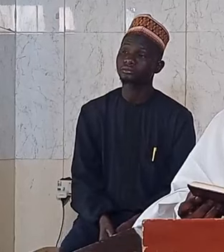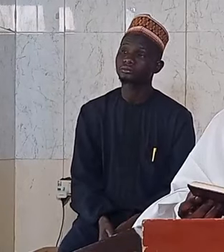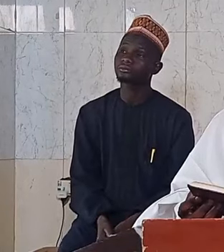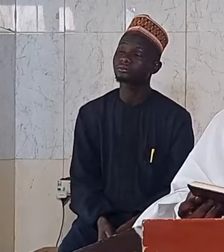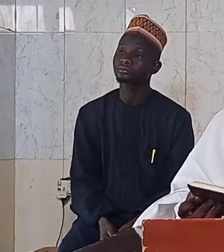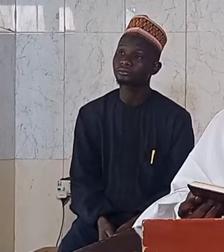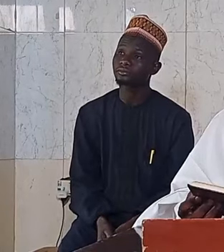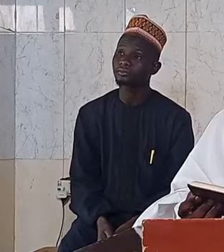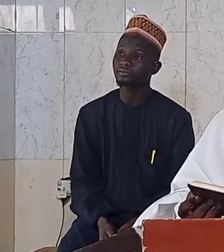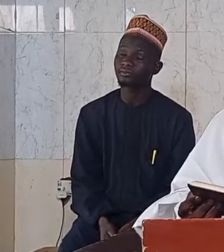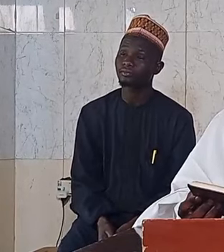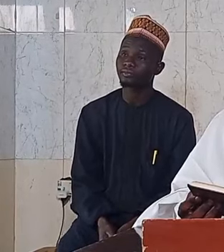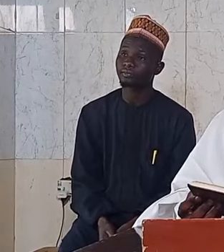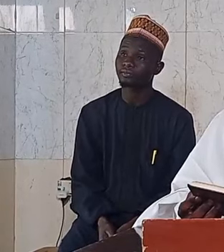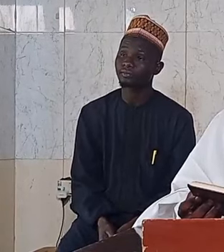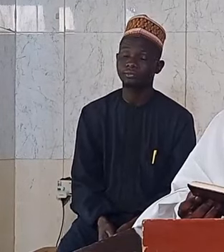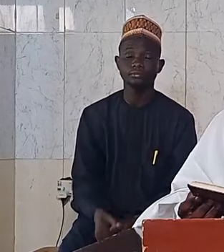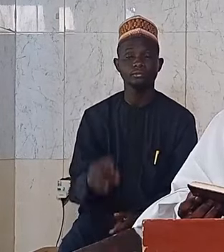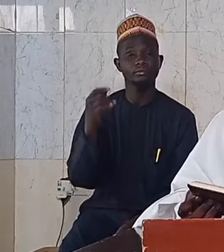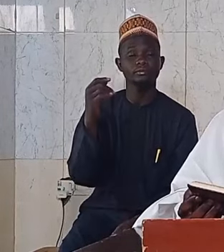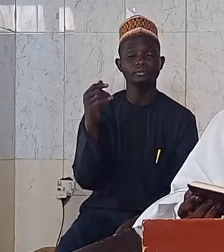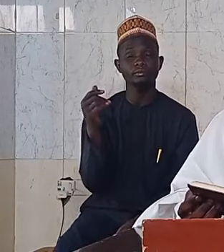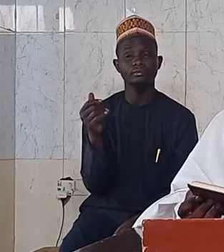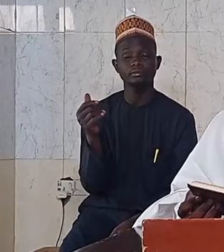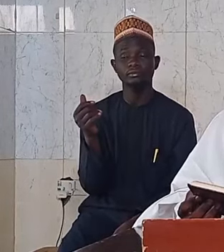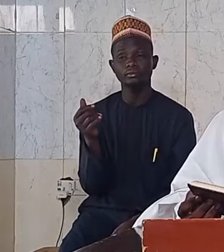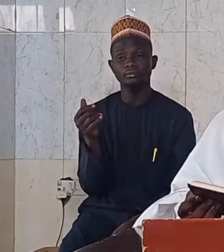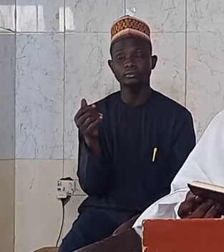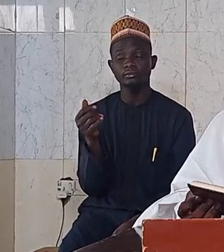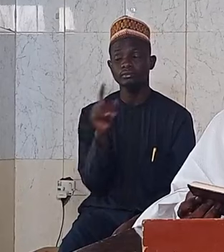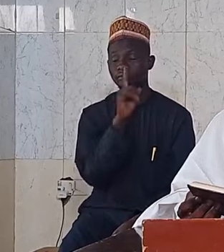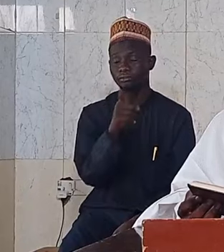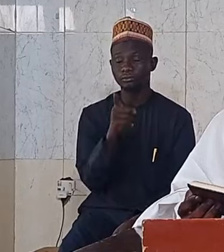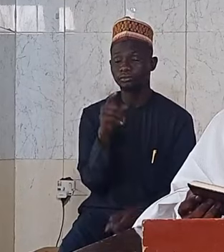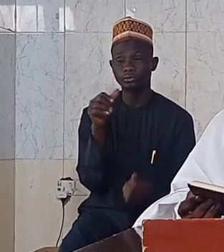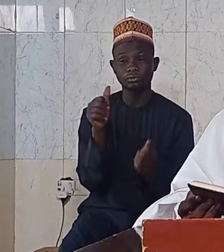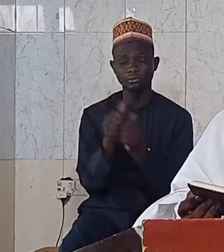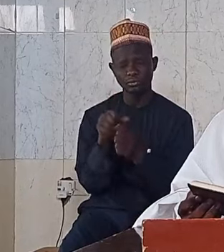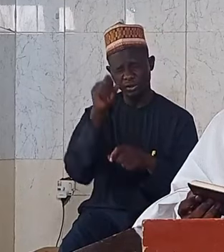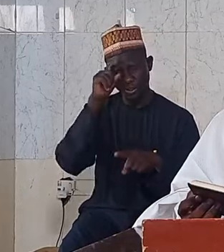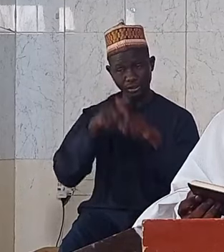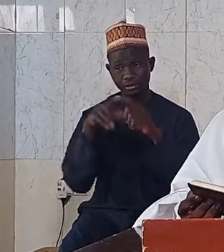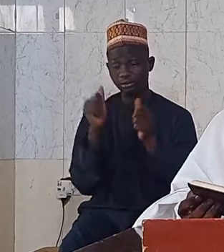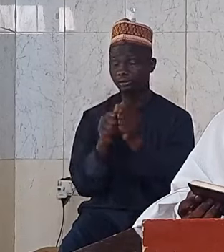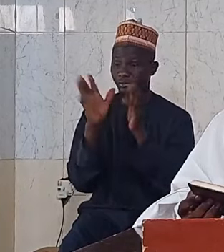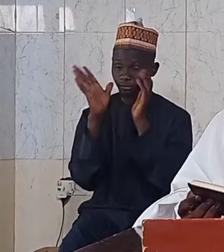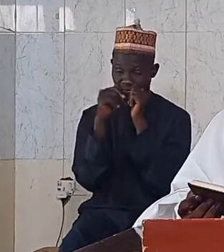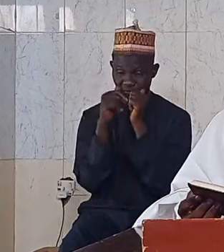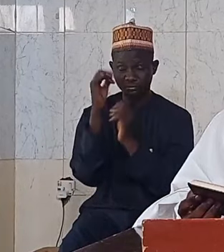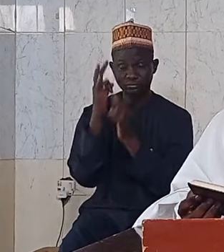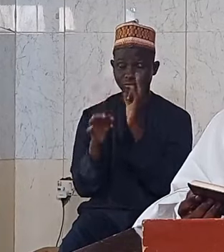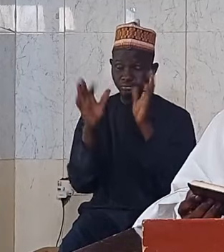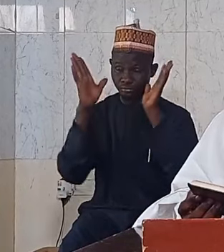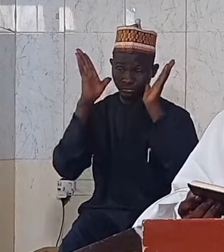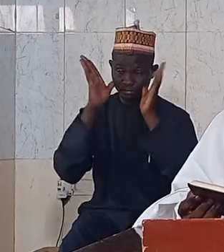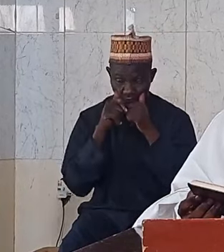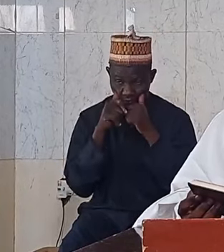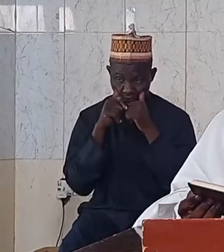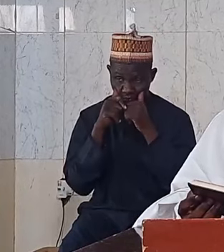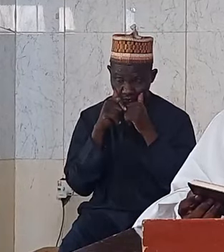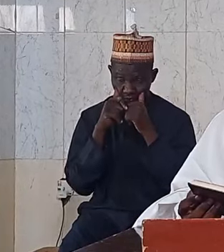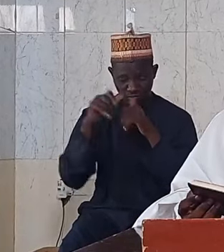annahu bihasabi imani al-abd yakunu jihaduhu fi sabilillahi wa ikhlasihi wa mutabati